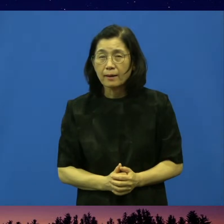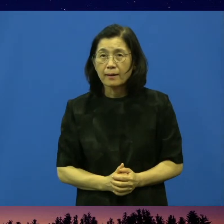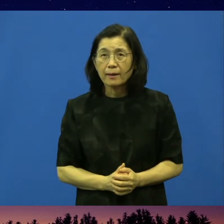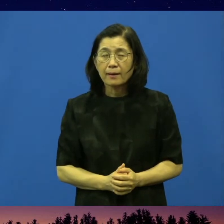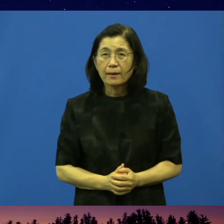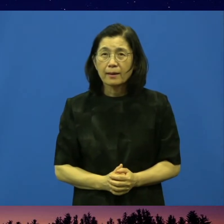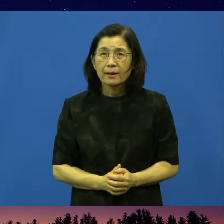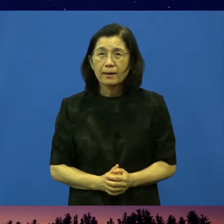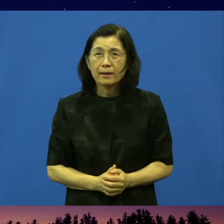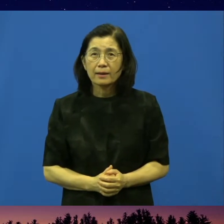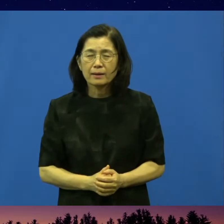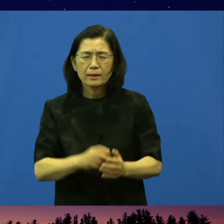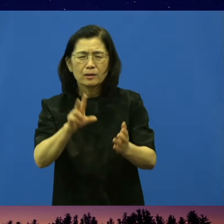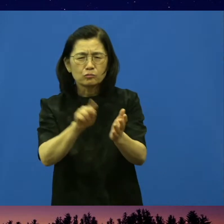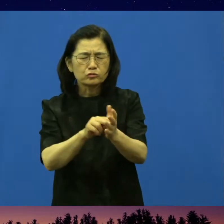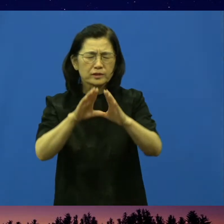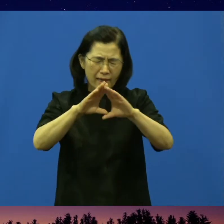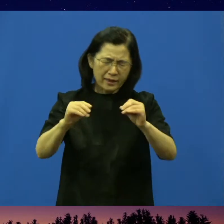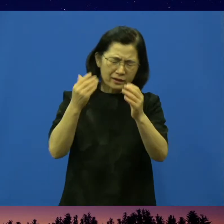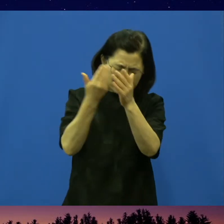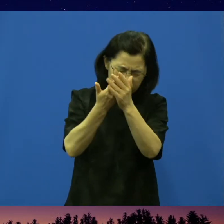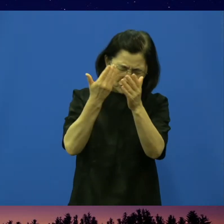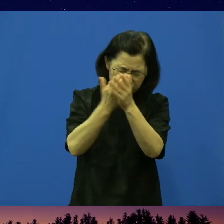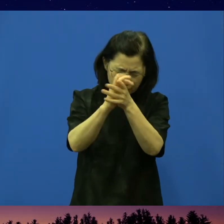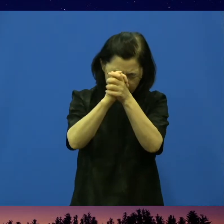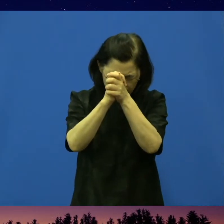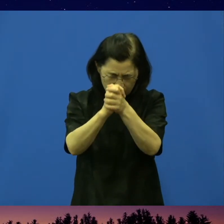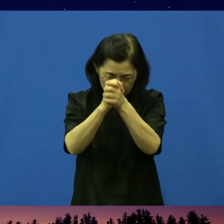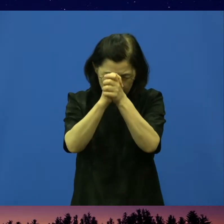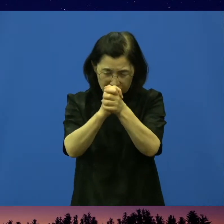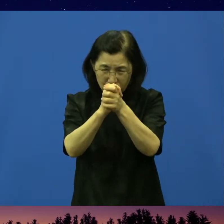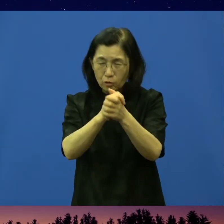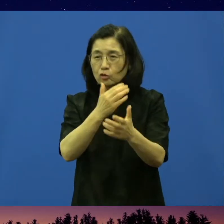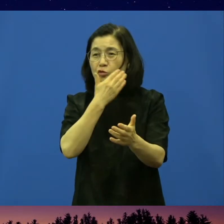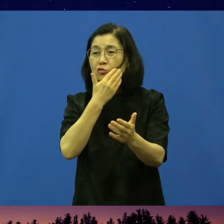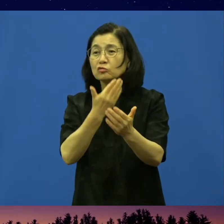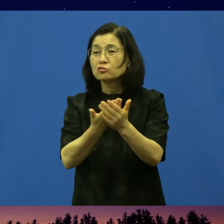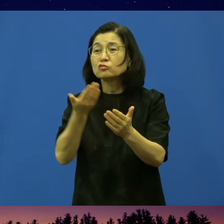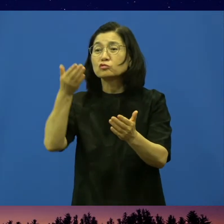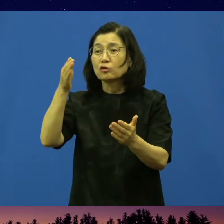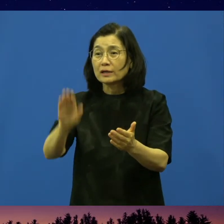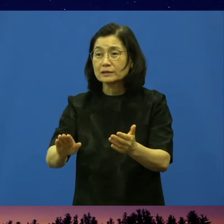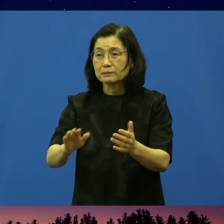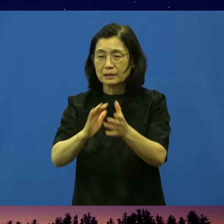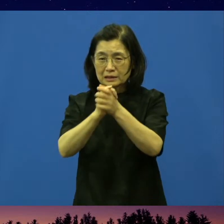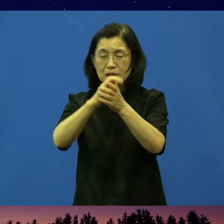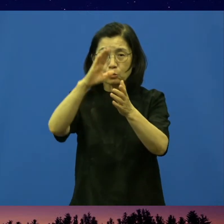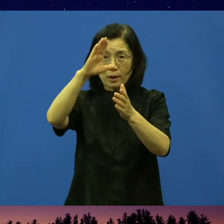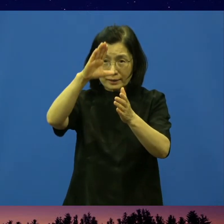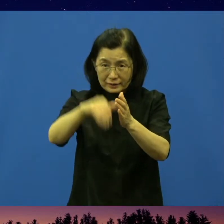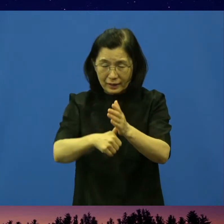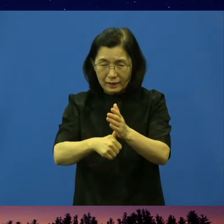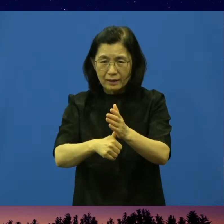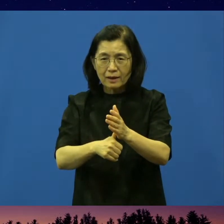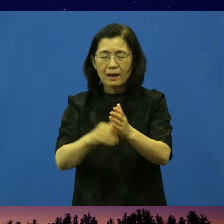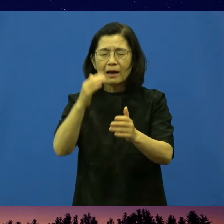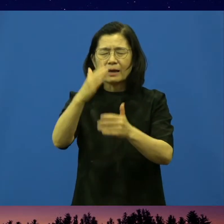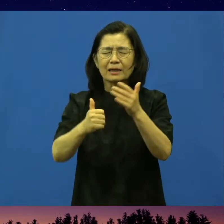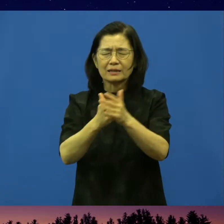뭐 이거 해달라, 저거 해달라라도 중요하지만 믿음을 달라버려요.